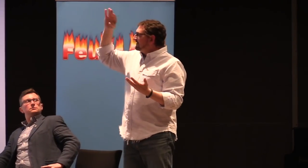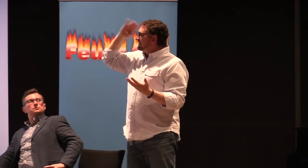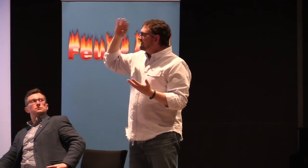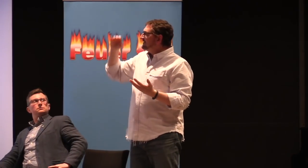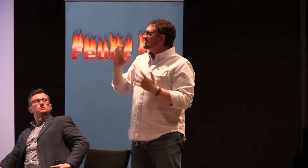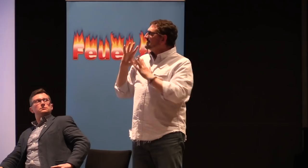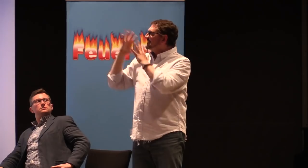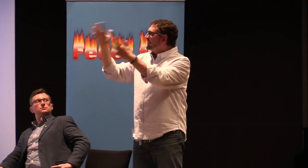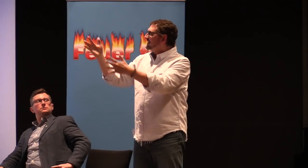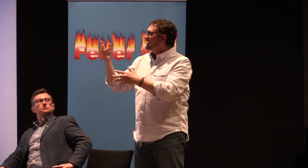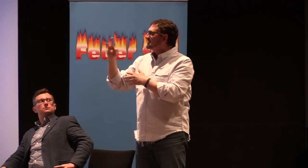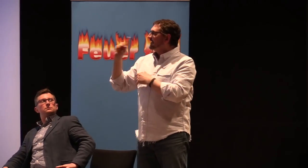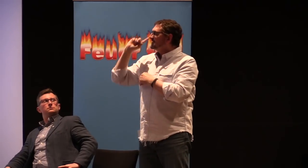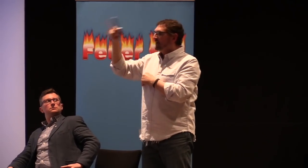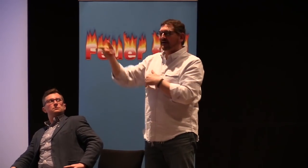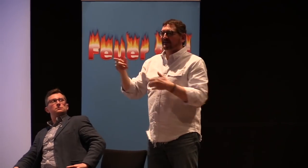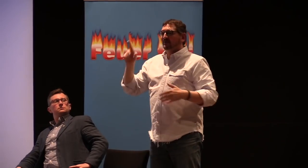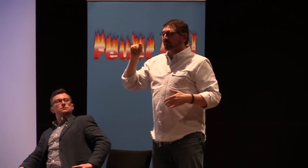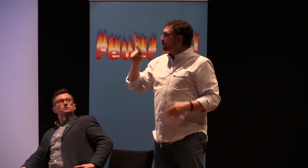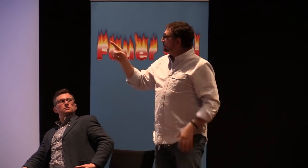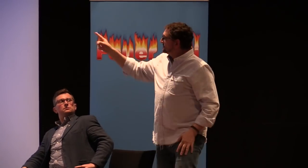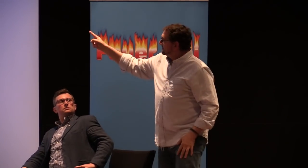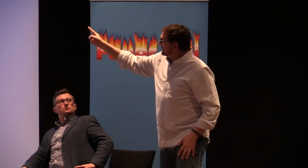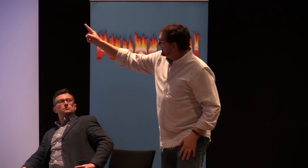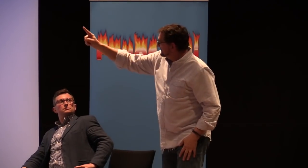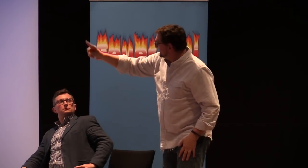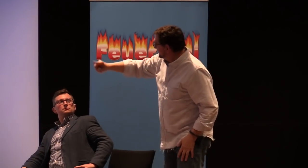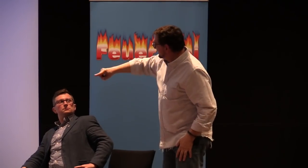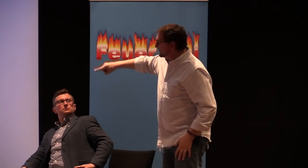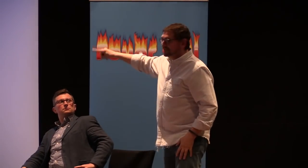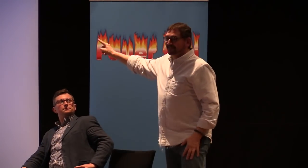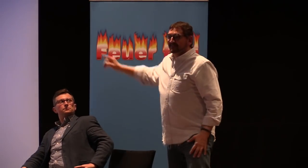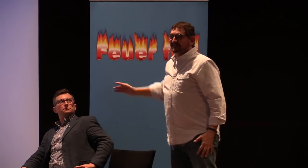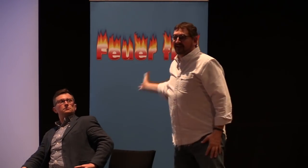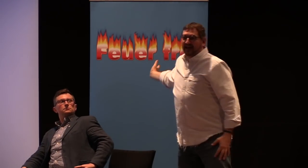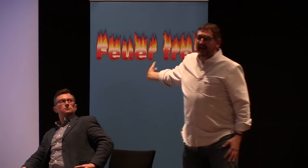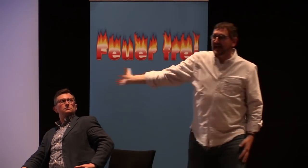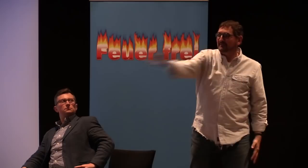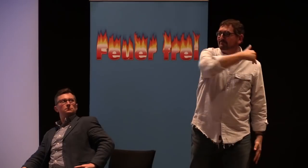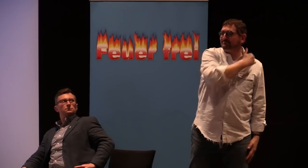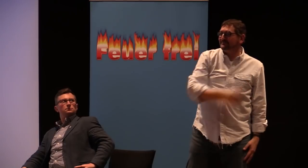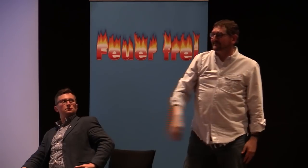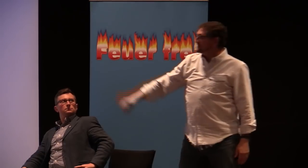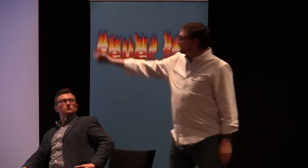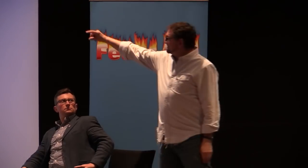Alter. Wir hatten ja vorhin schon darüber gesprochen, wie es in 10 Jahren aussieht oder wie es vielleicht in 20 Jahren aussieht, wenn man überlegt,